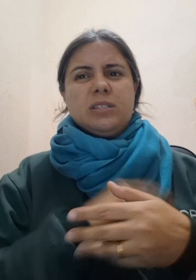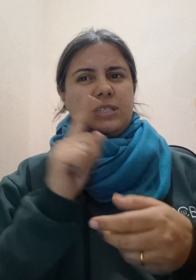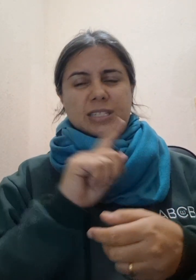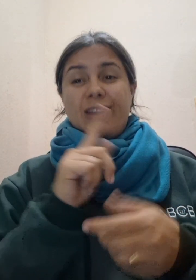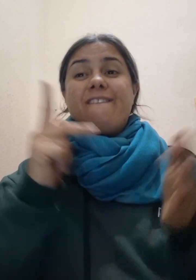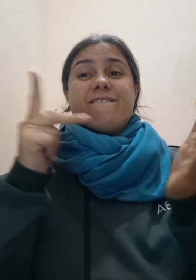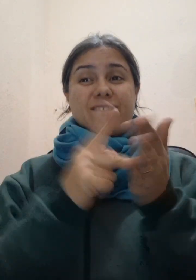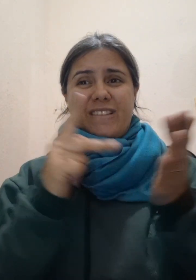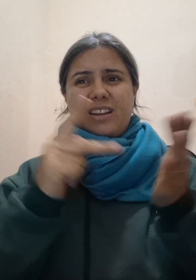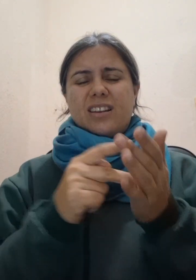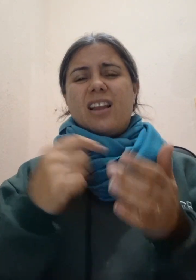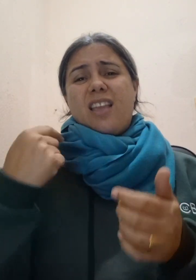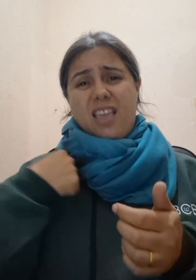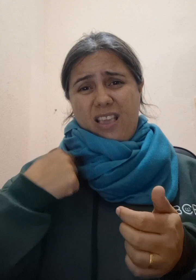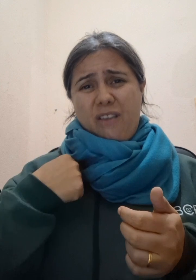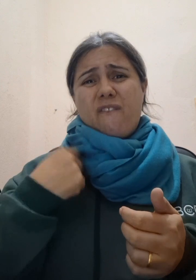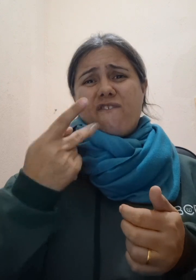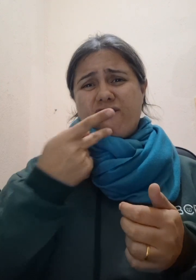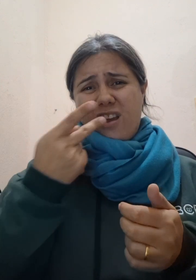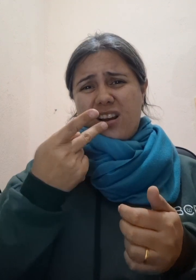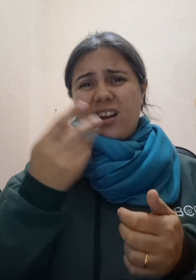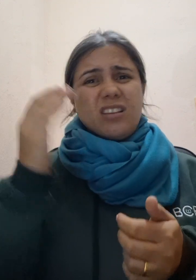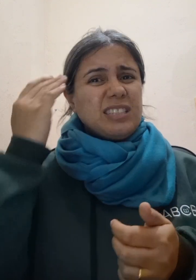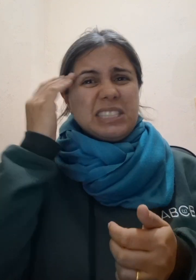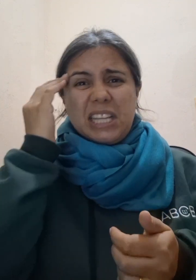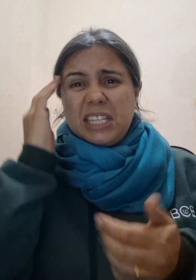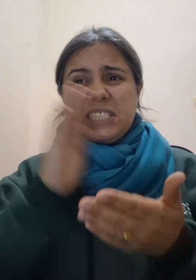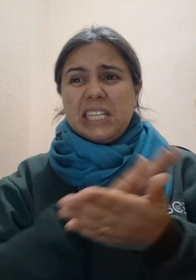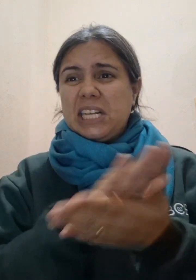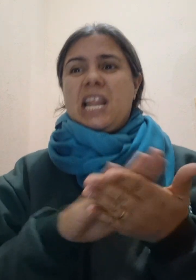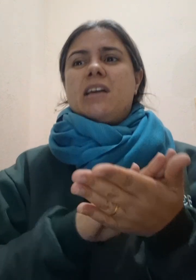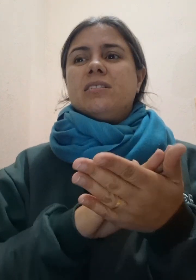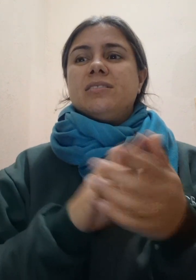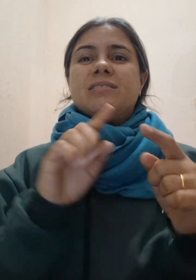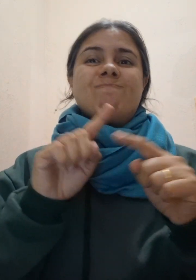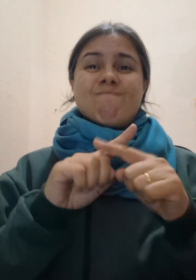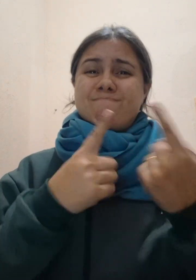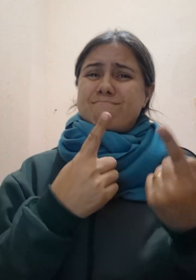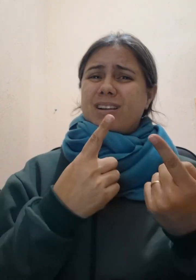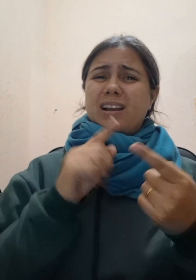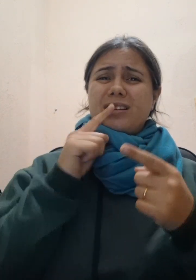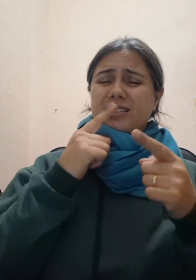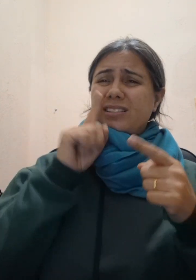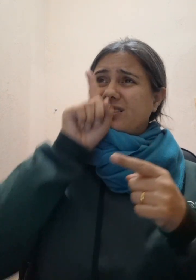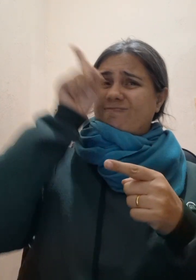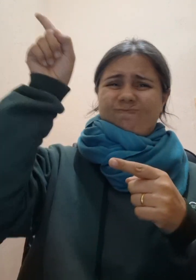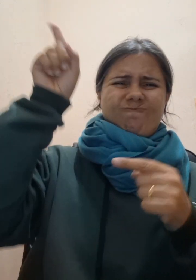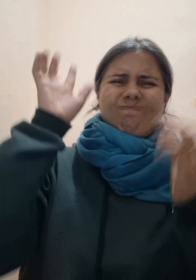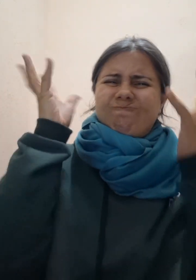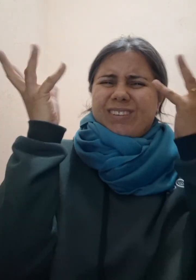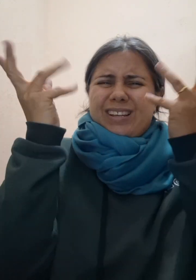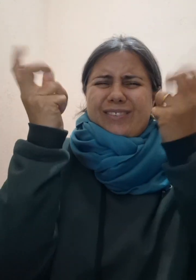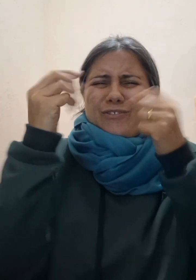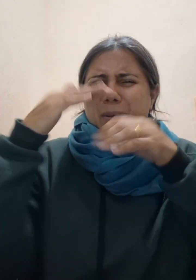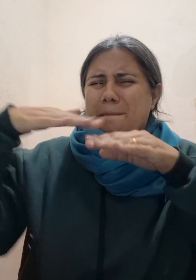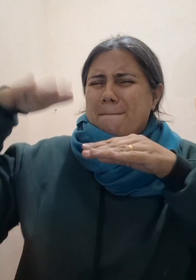é essa pessoa que fala com sabedoria, que tem o conselho